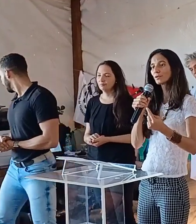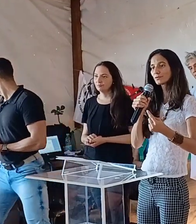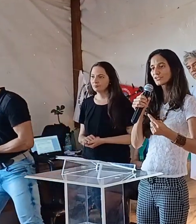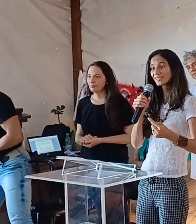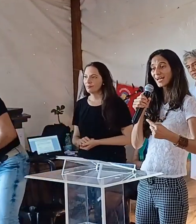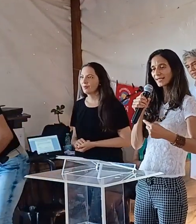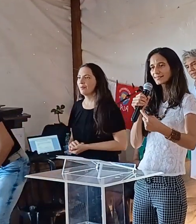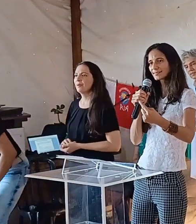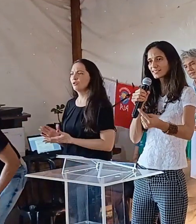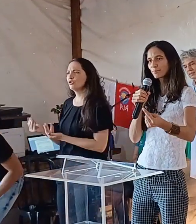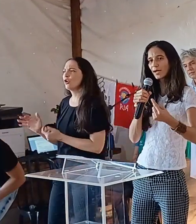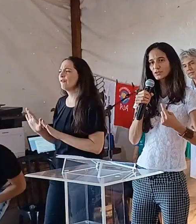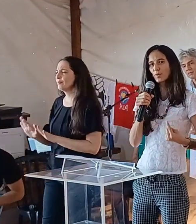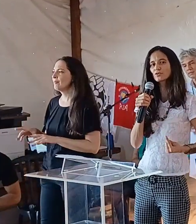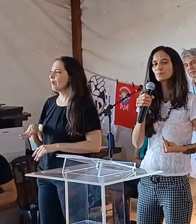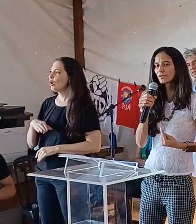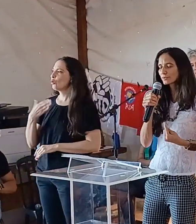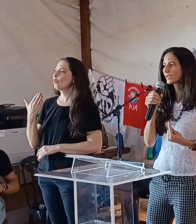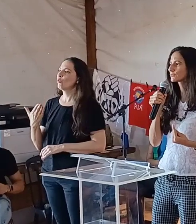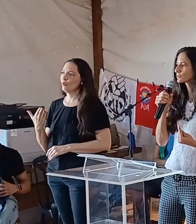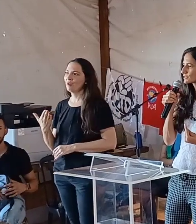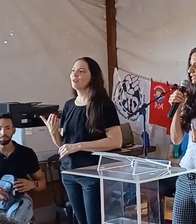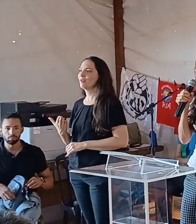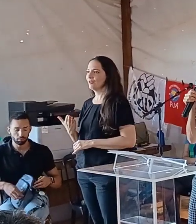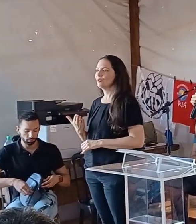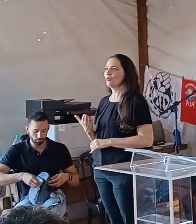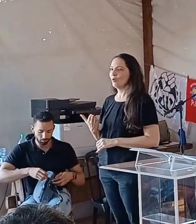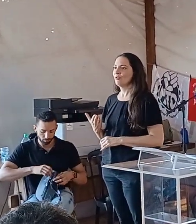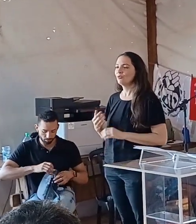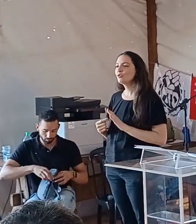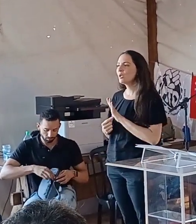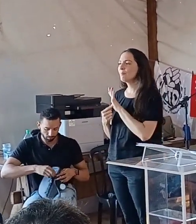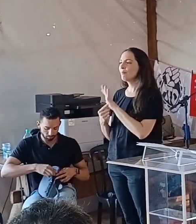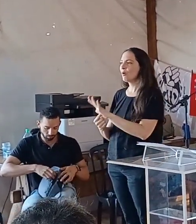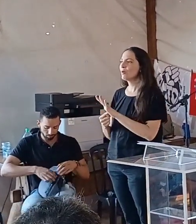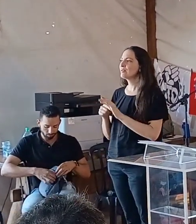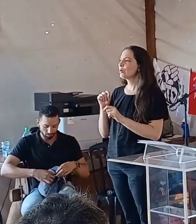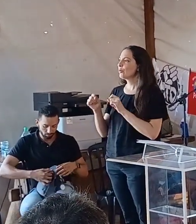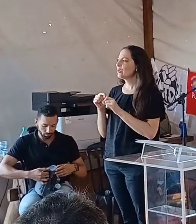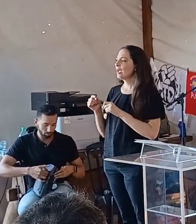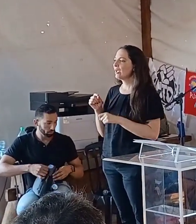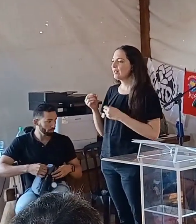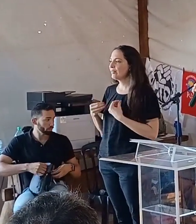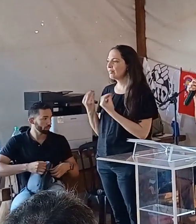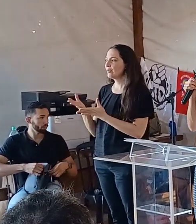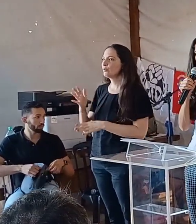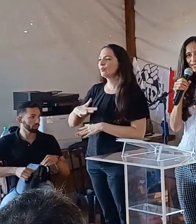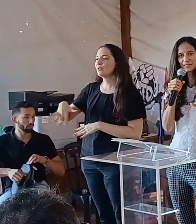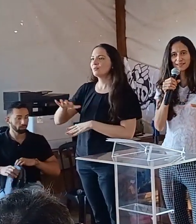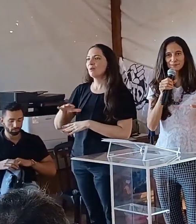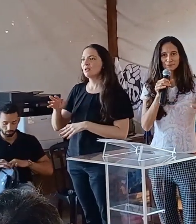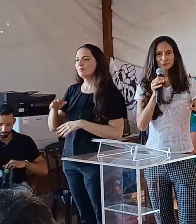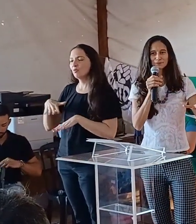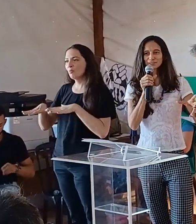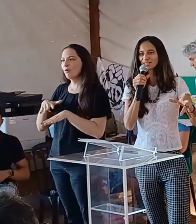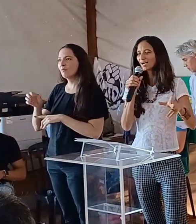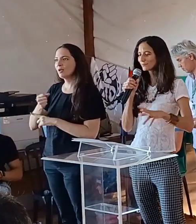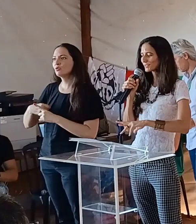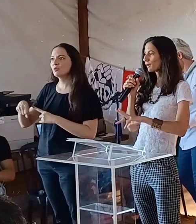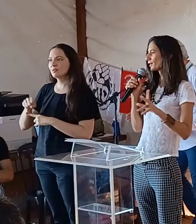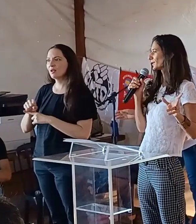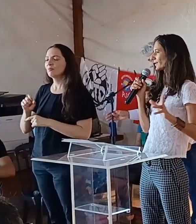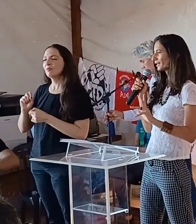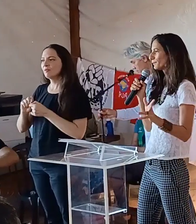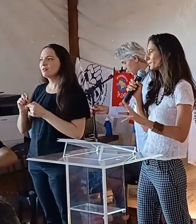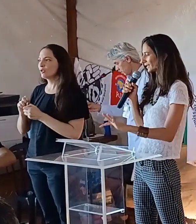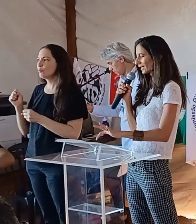ao ponto de dar esse espaço aos movimentos sociais para construir coletivamente. E aí até falei pro doutor Thiago,